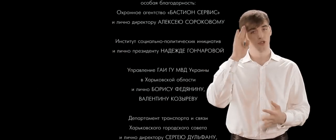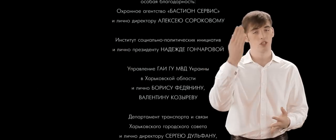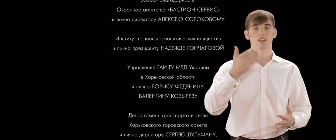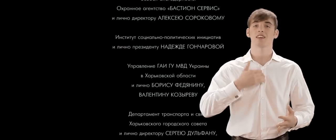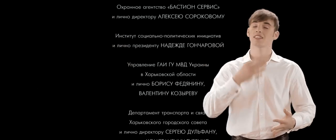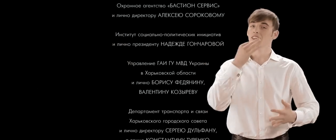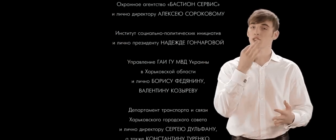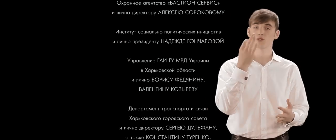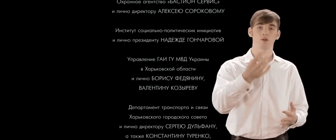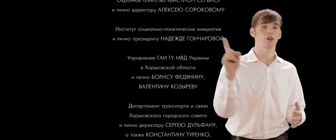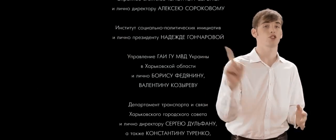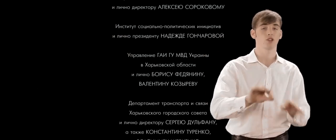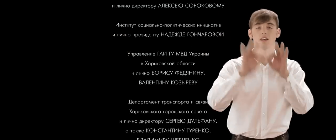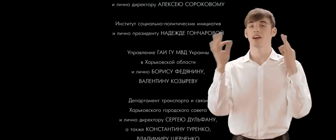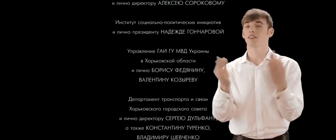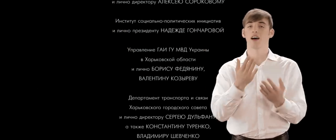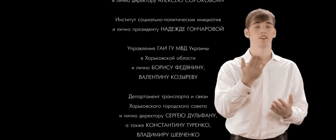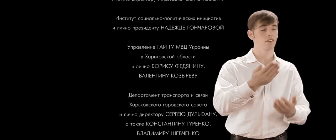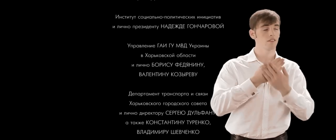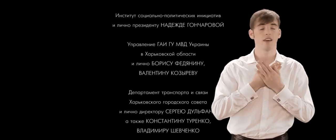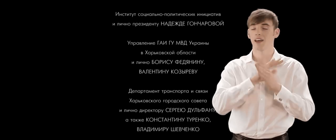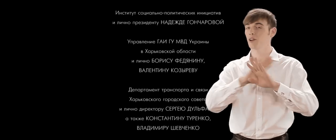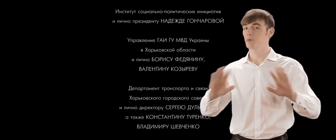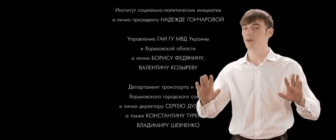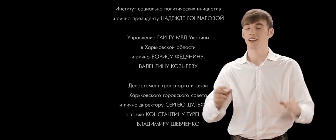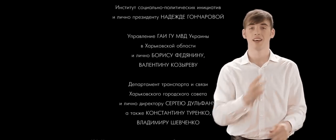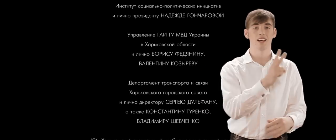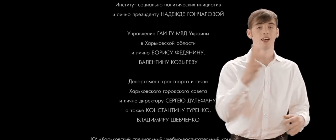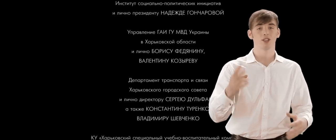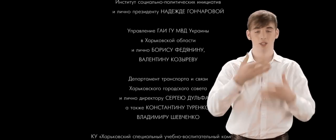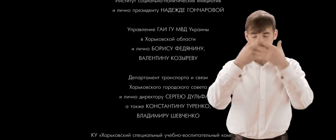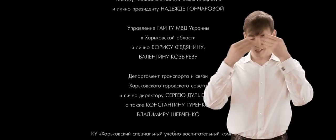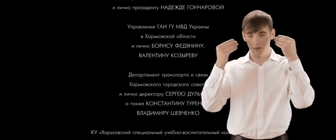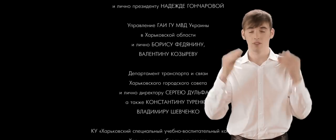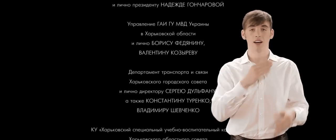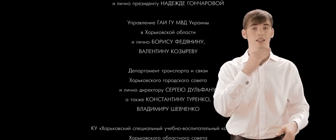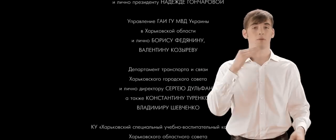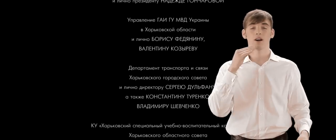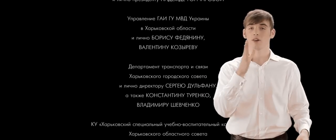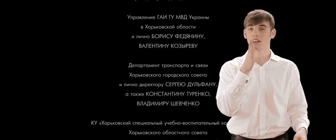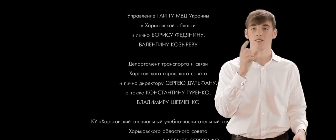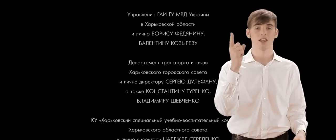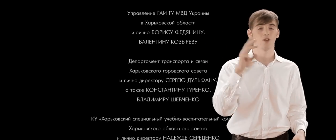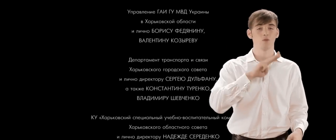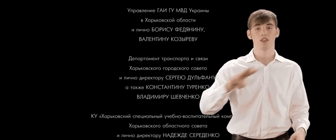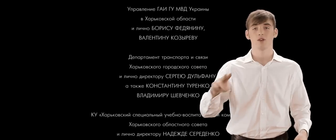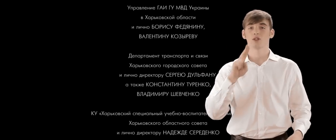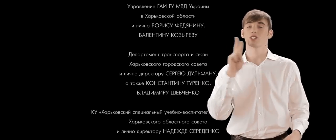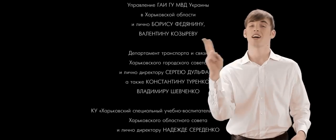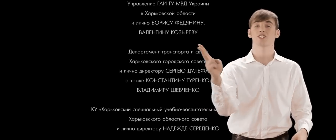никогда мужчины. Я скажу тебе, что никогда они и не любили. Кто-то забывает пару лет в